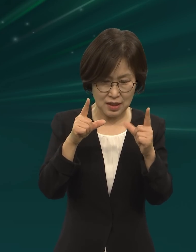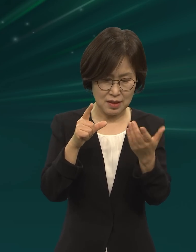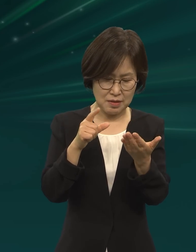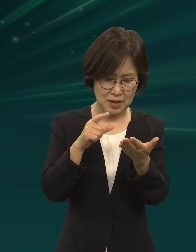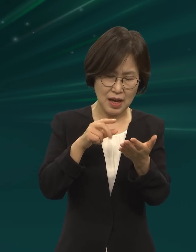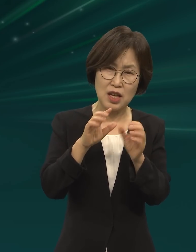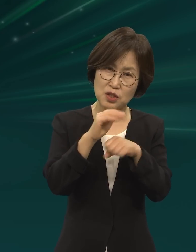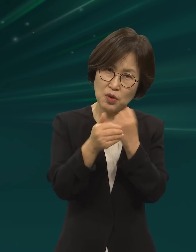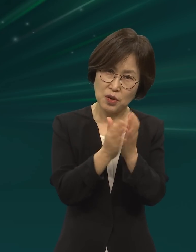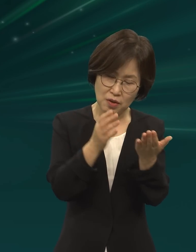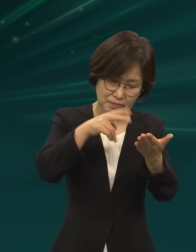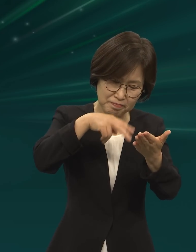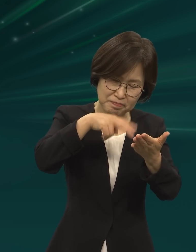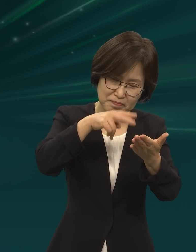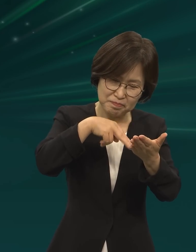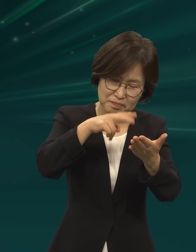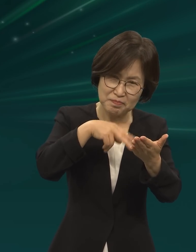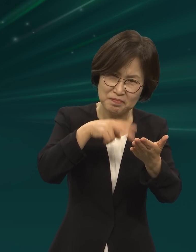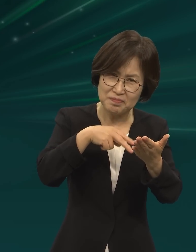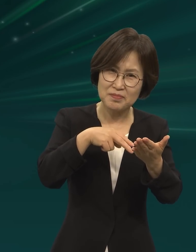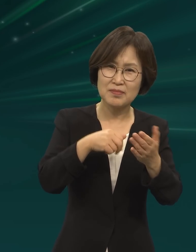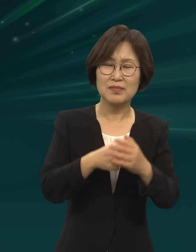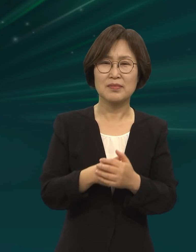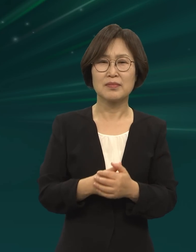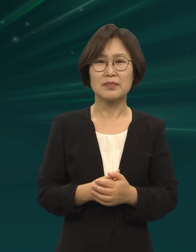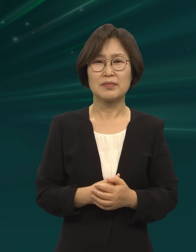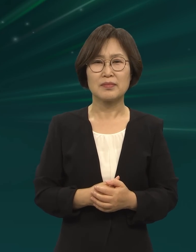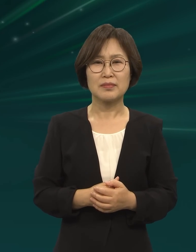성경 넣고 이제 일반 생활을 했습니다.